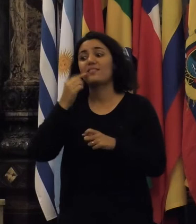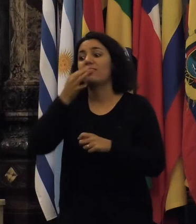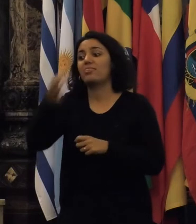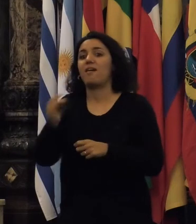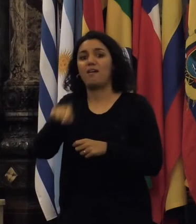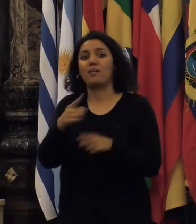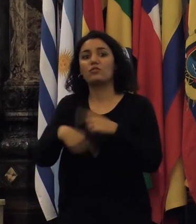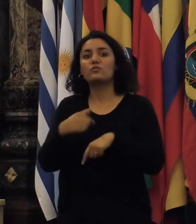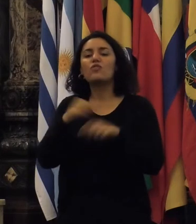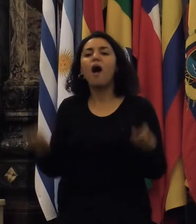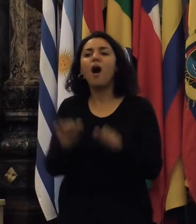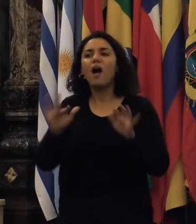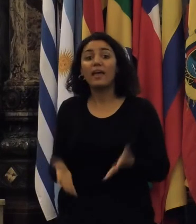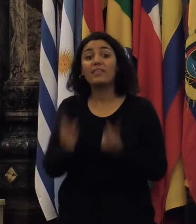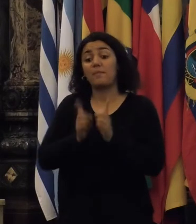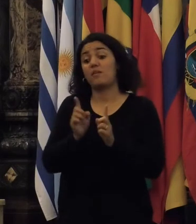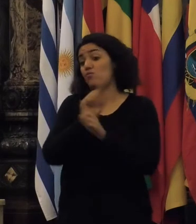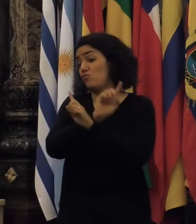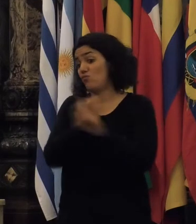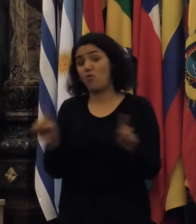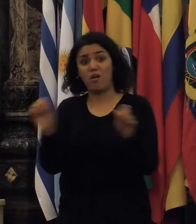hacer también? ¿Por qué?